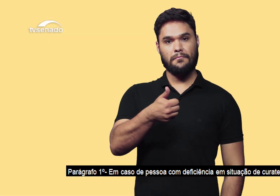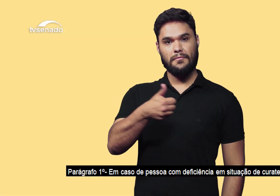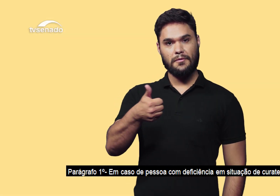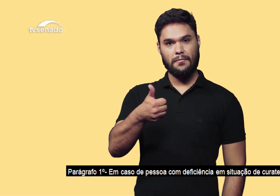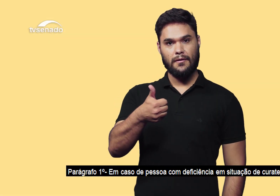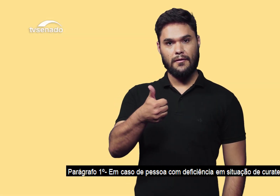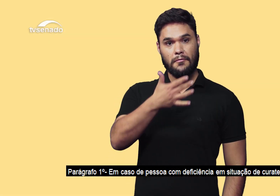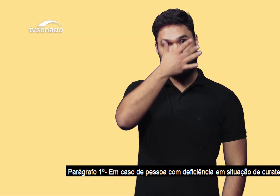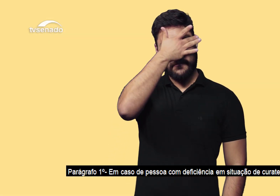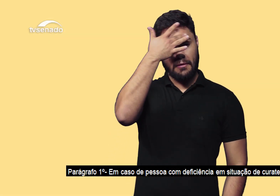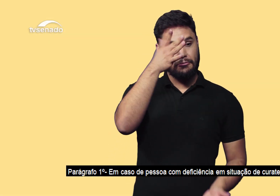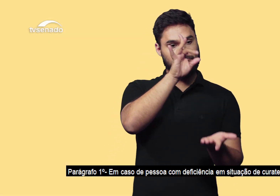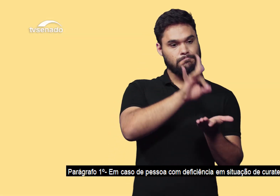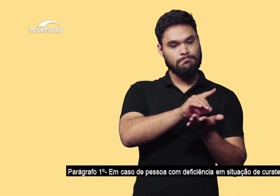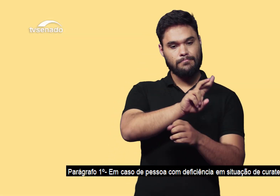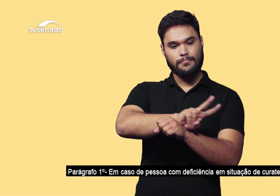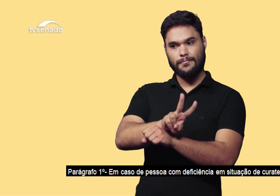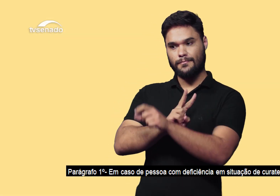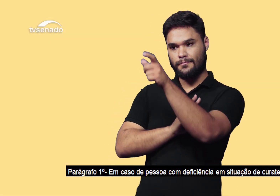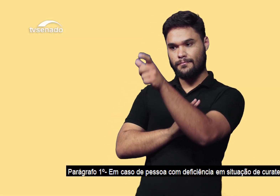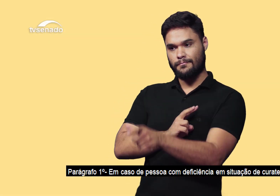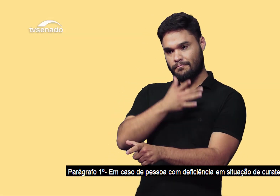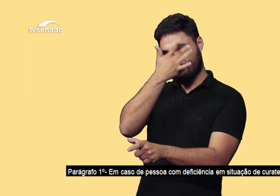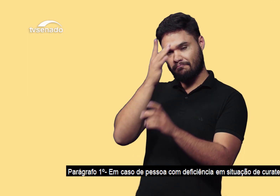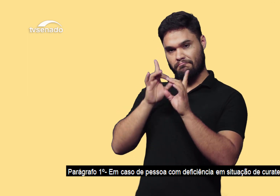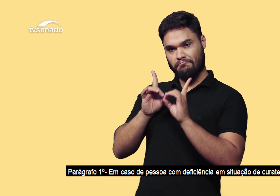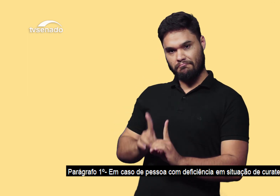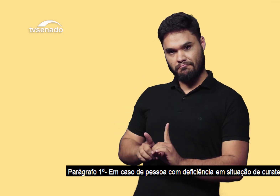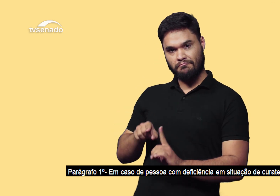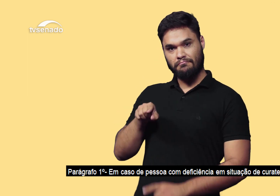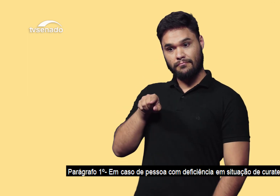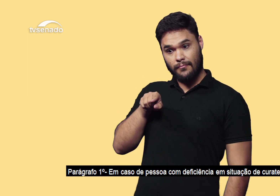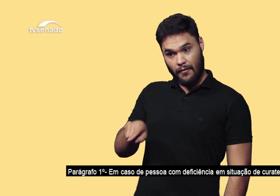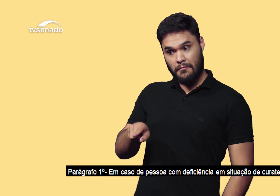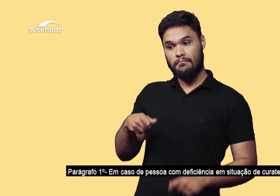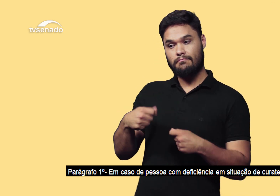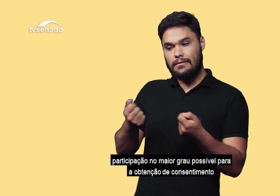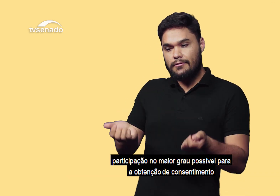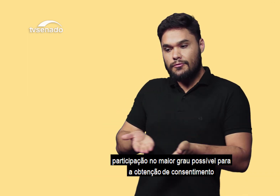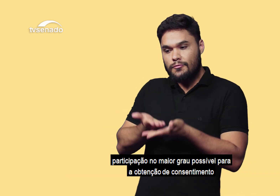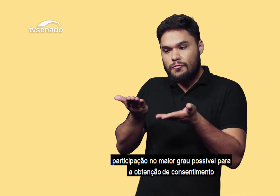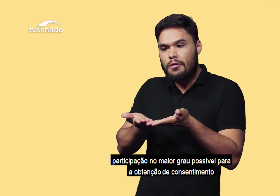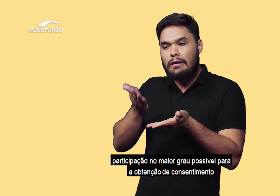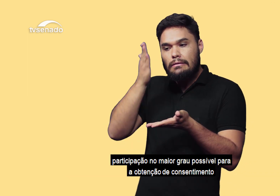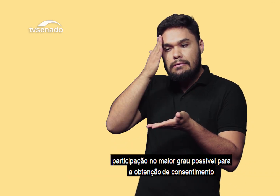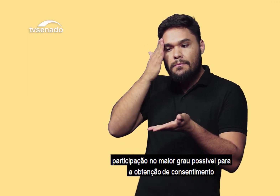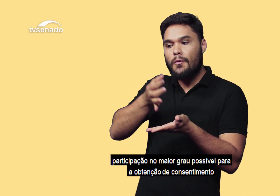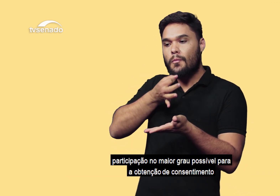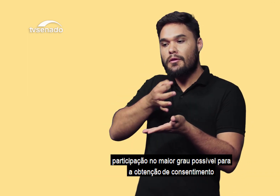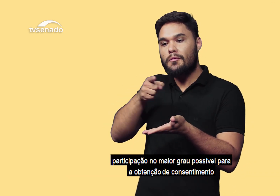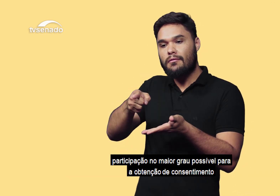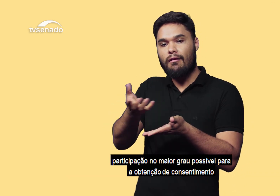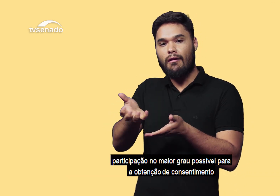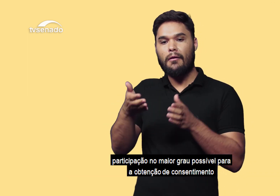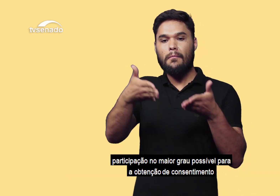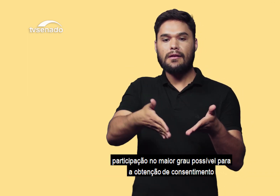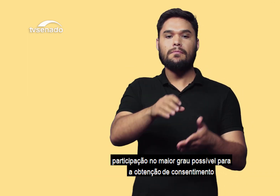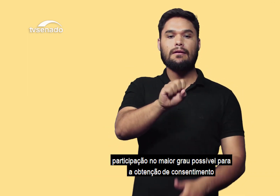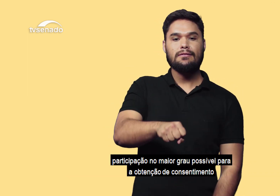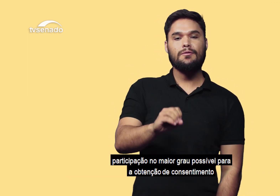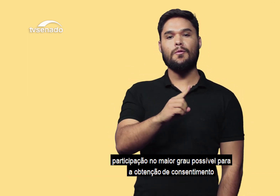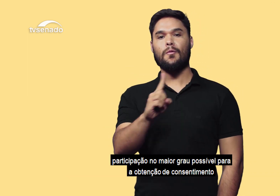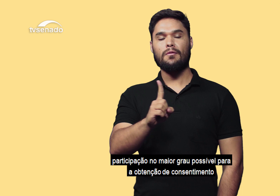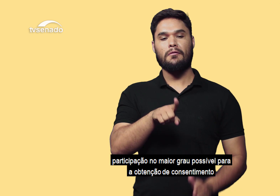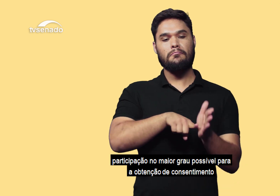Em caso de pessoa com deficiência em situação de curatela, deverá ser assegurada sua participação no maior grau